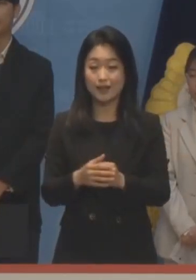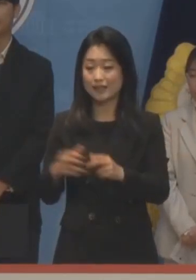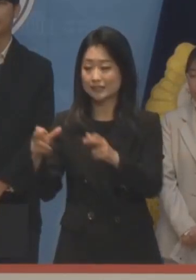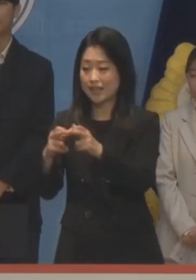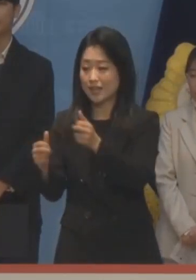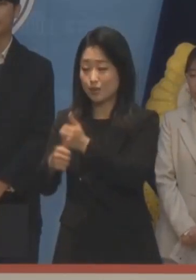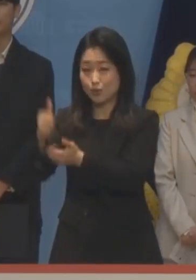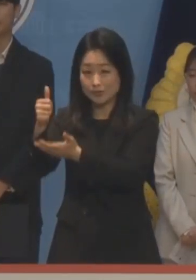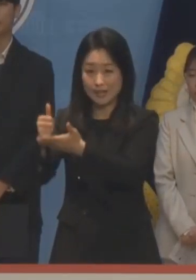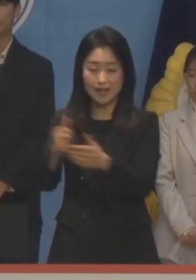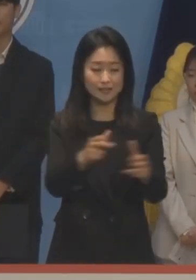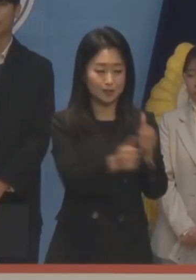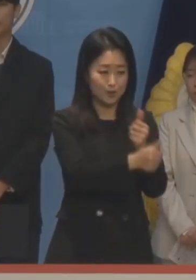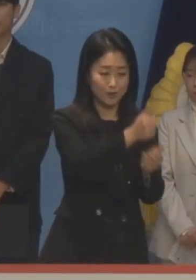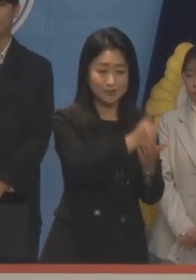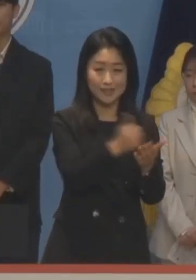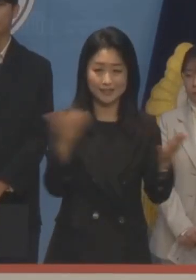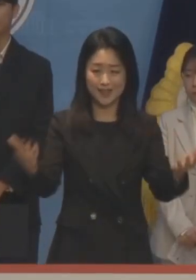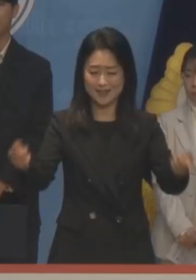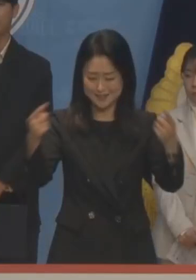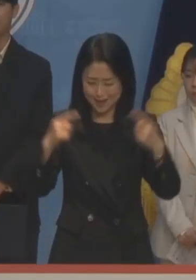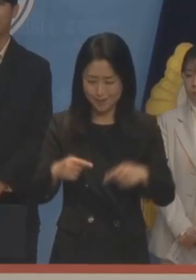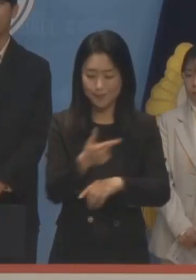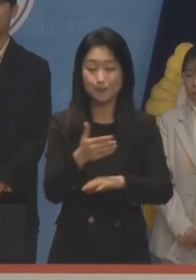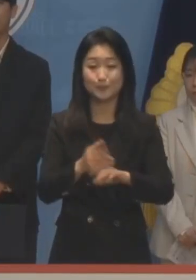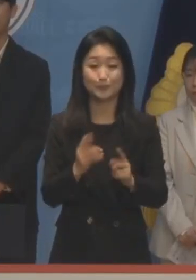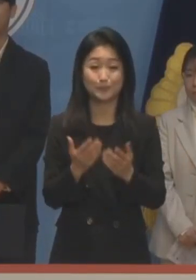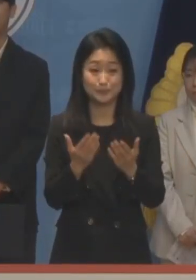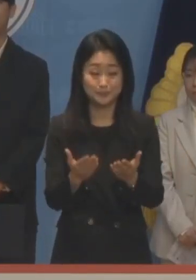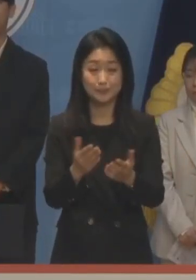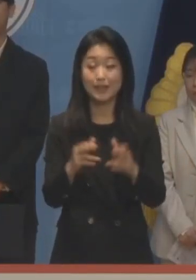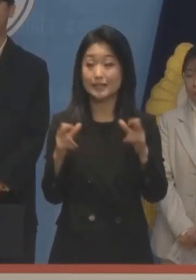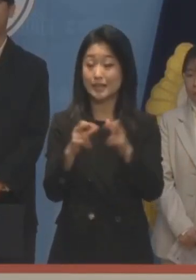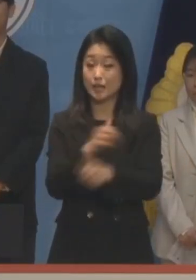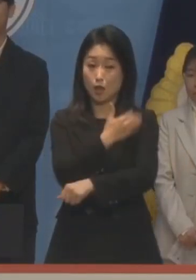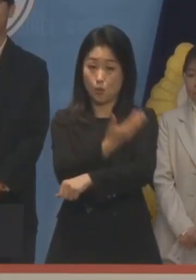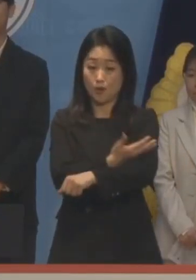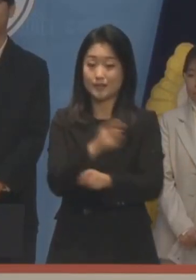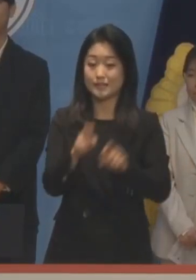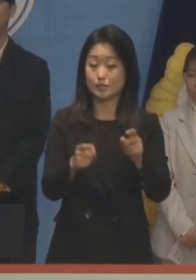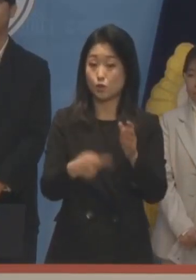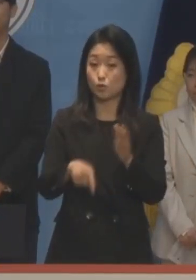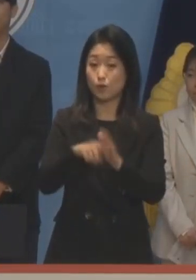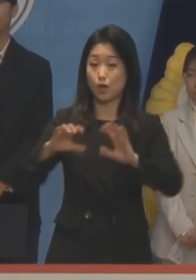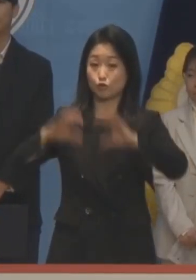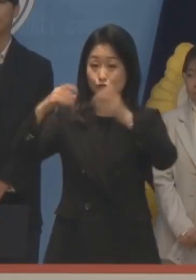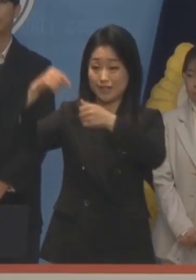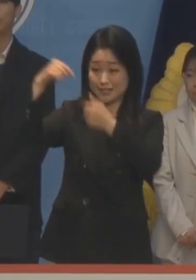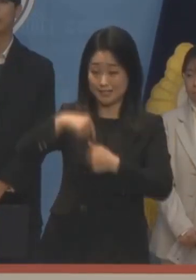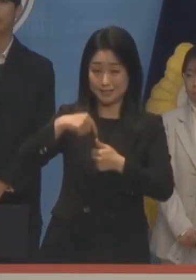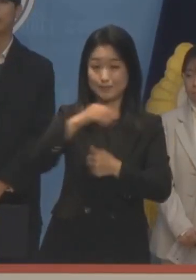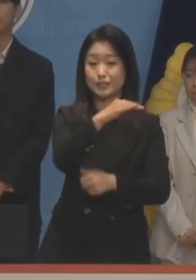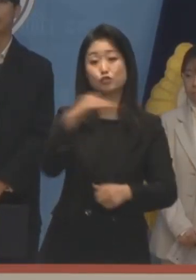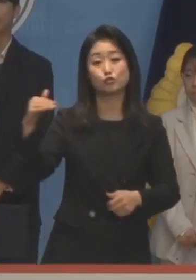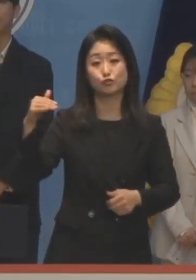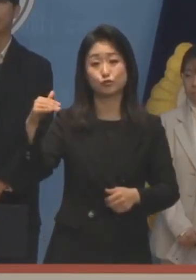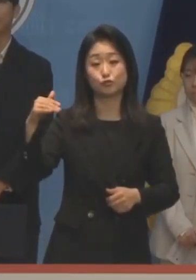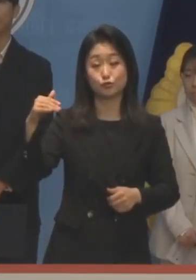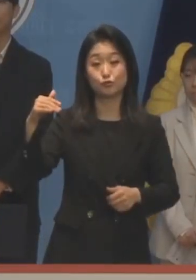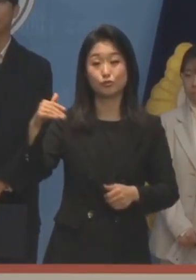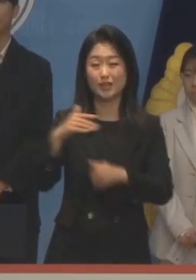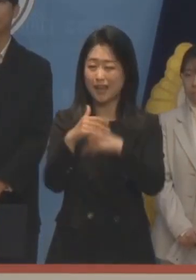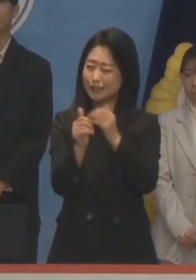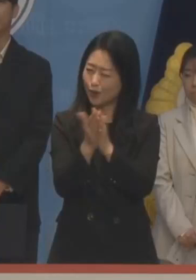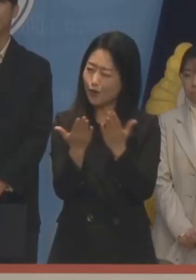장애인 권리협약은 명실공히 장애인 권리 실현을 위한 국제 지침서이자 바이블이라고